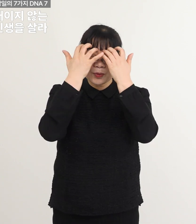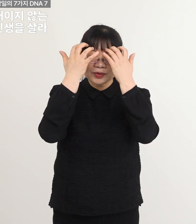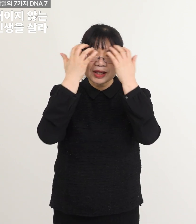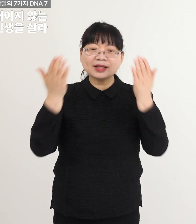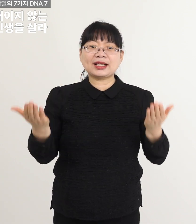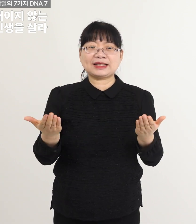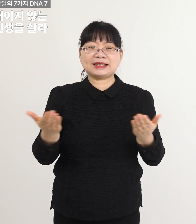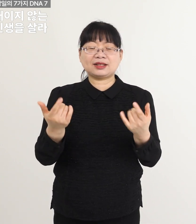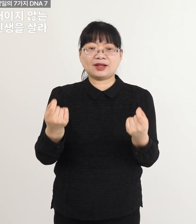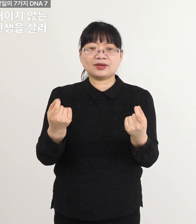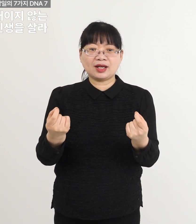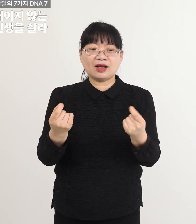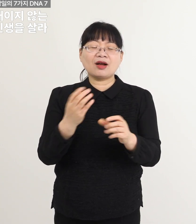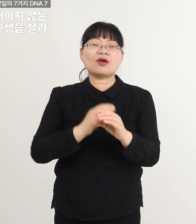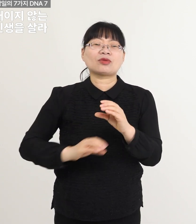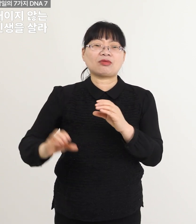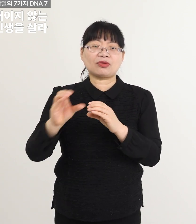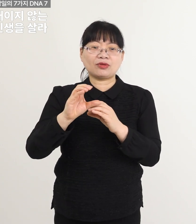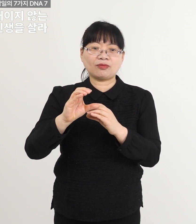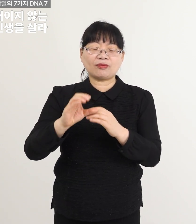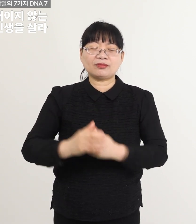일입니까? 게다가